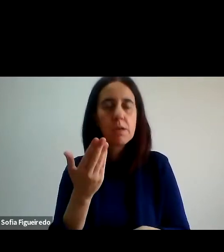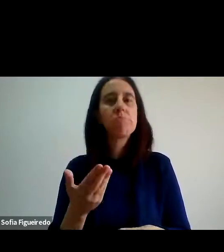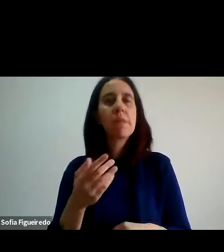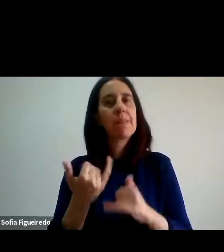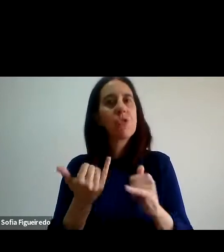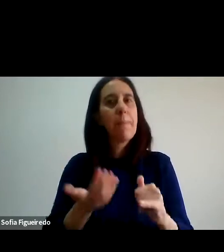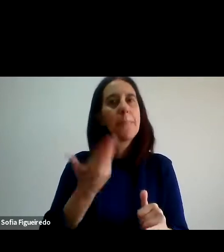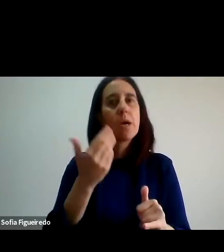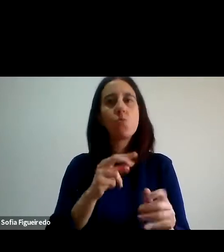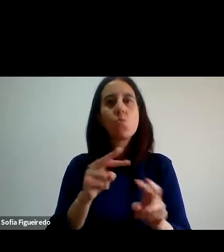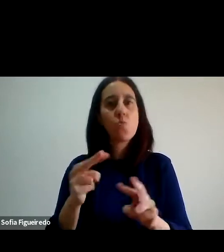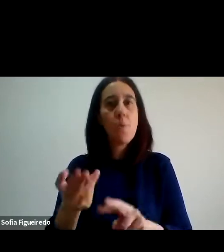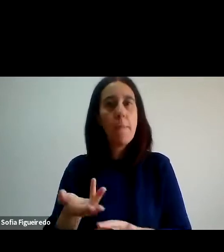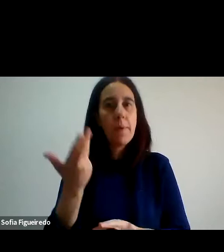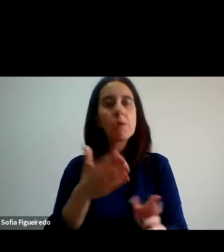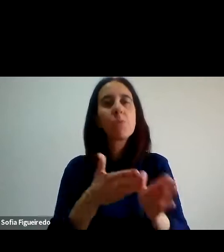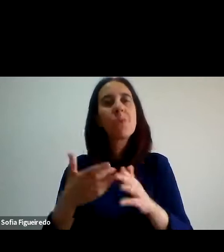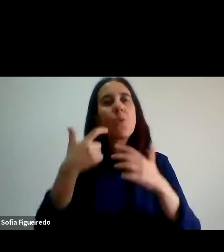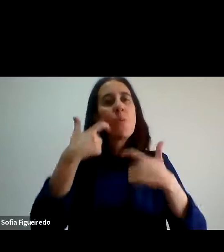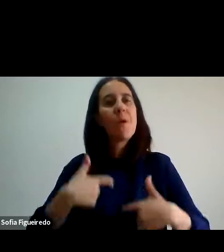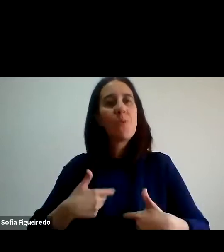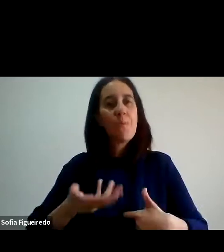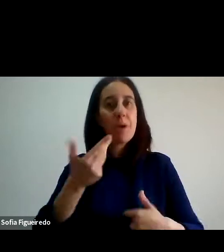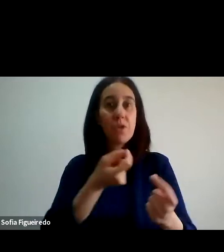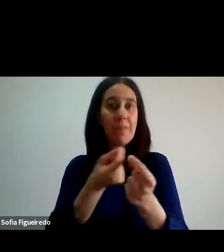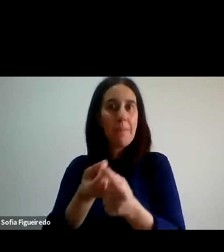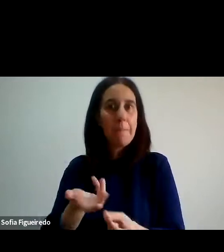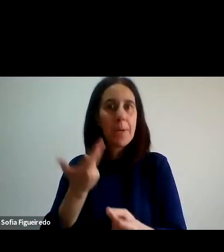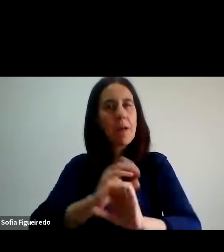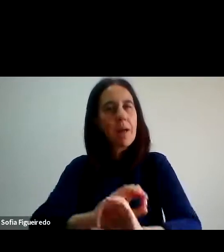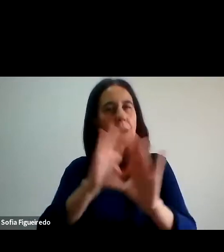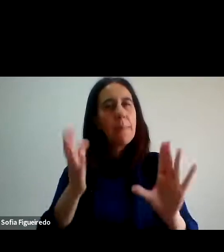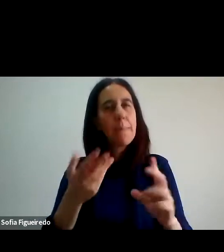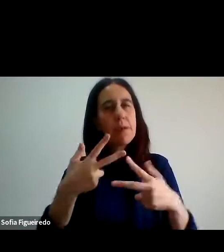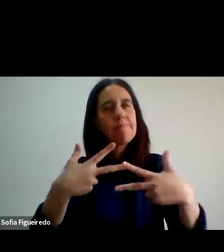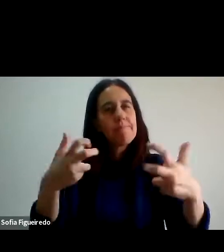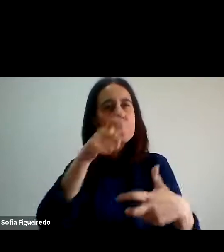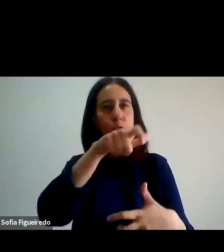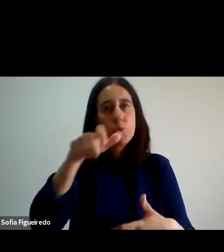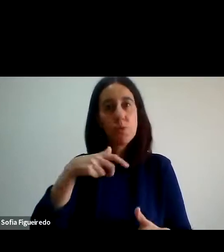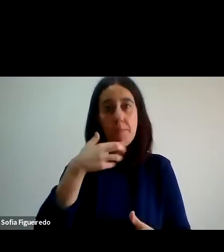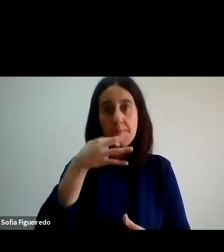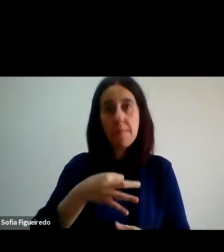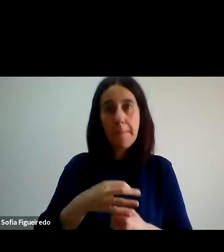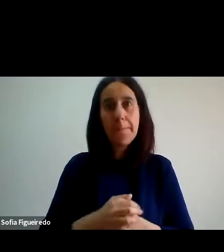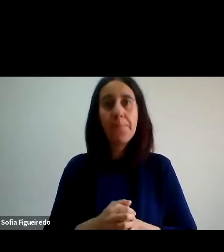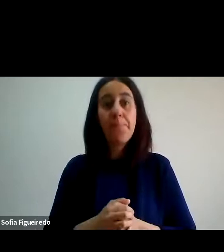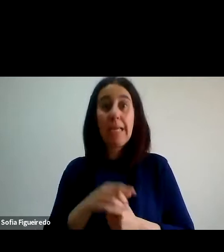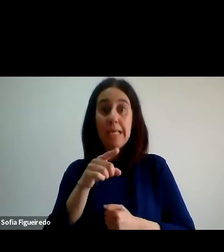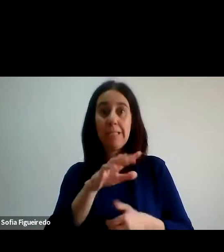mais transacional, mas também mais humano e mais próximo, mais claro e perceptível para todas as pessoas. Esse